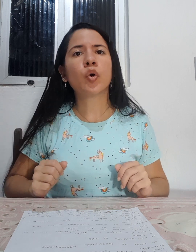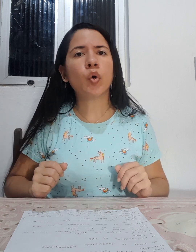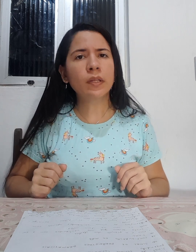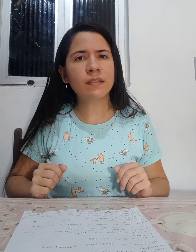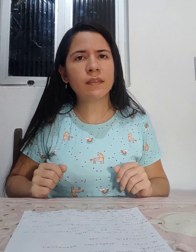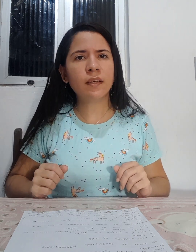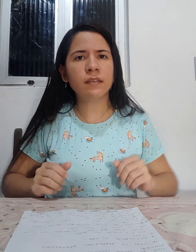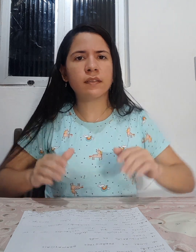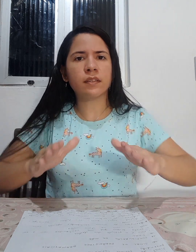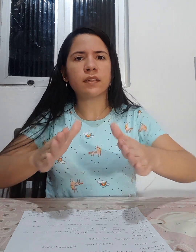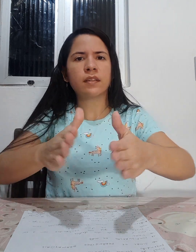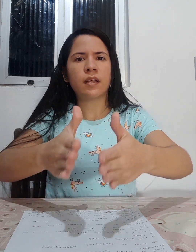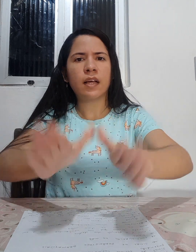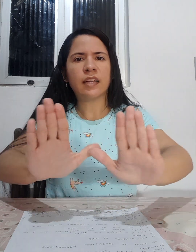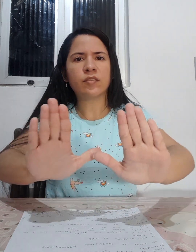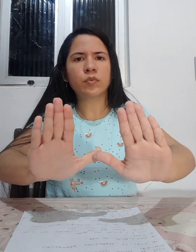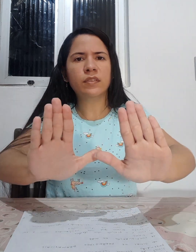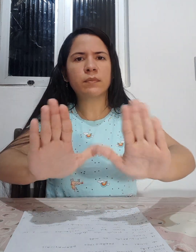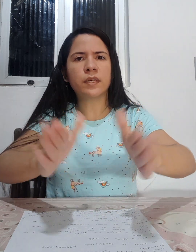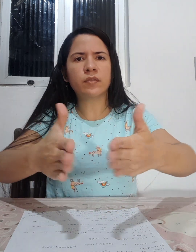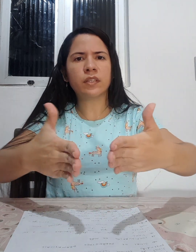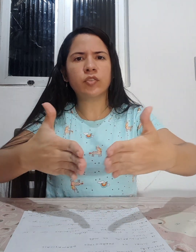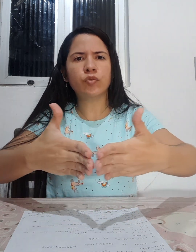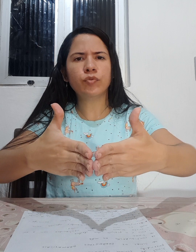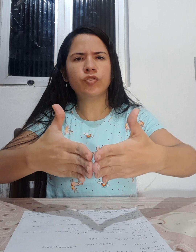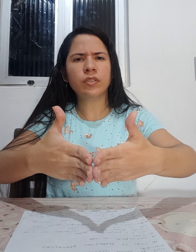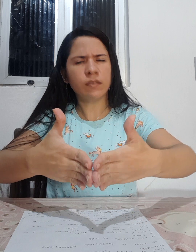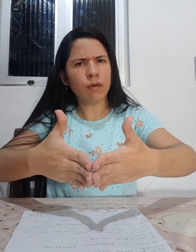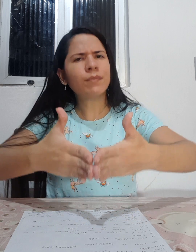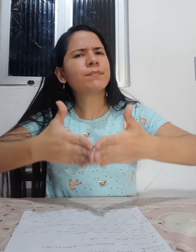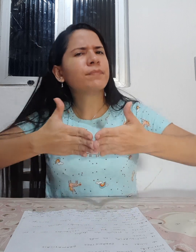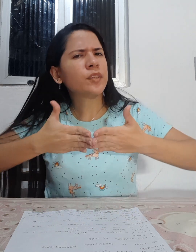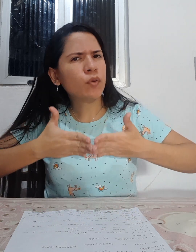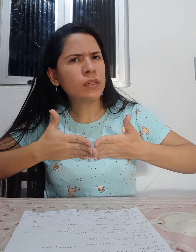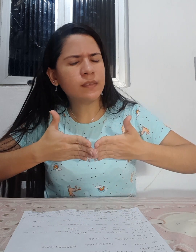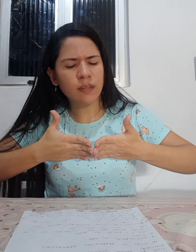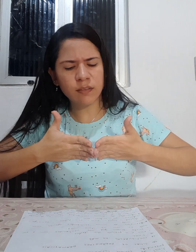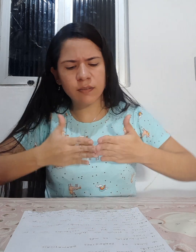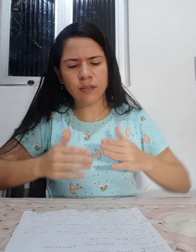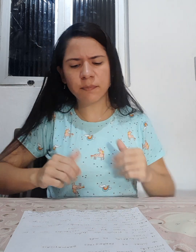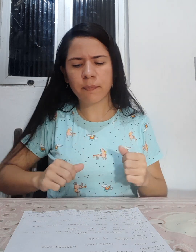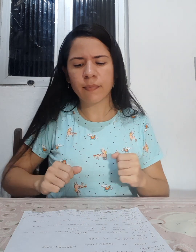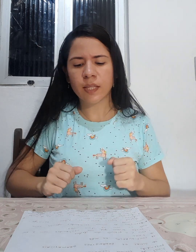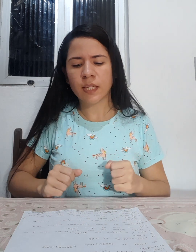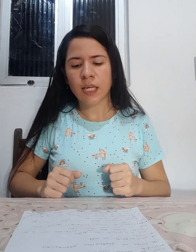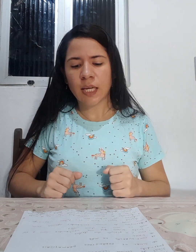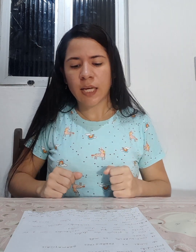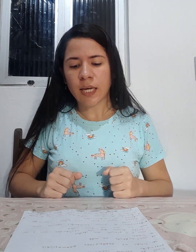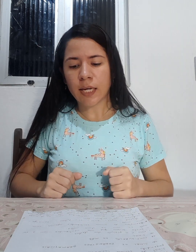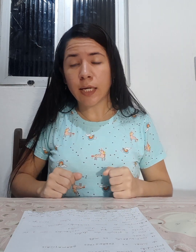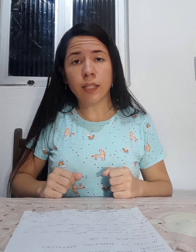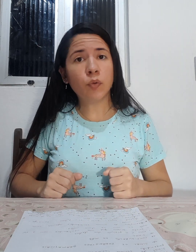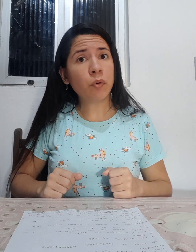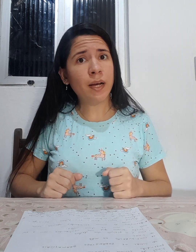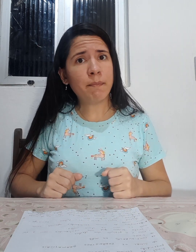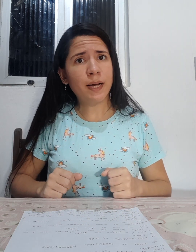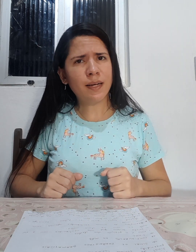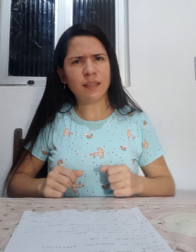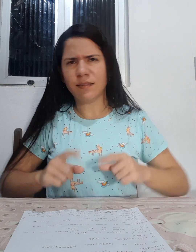Com licença. As duas mãos aqui juntinhas, ó. Com licença. Nunca